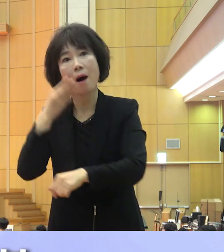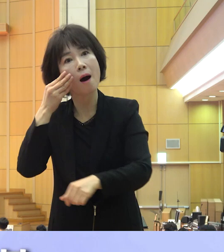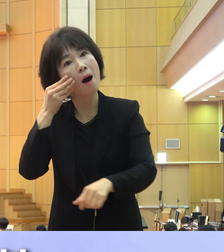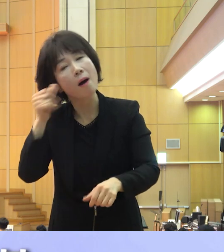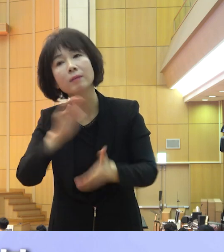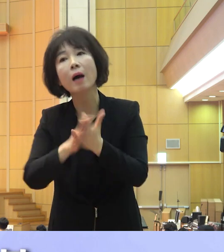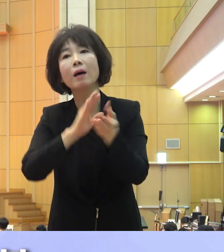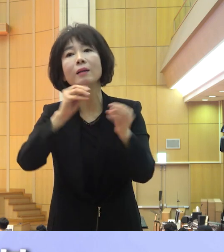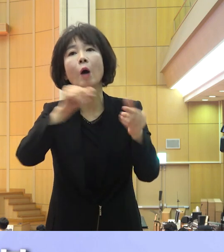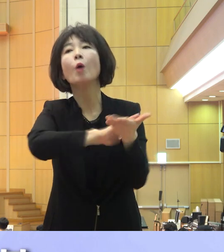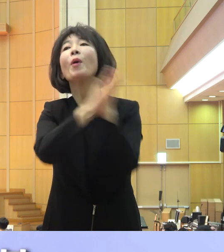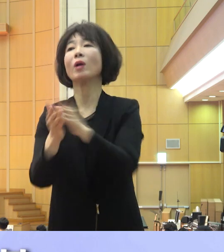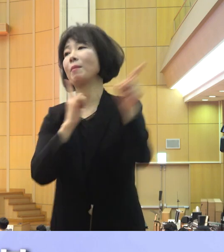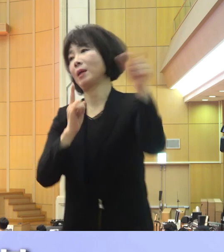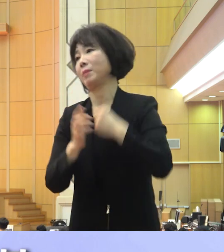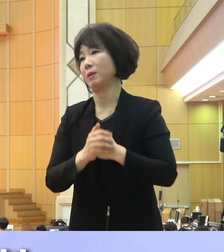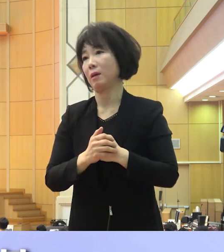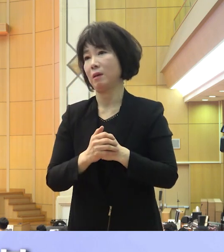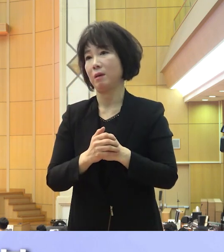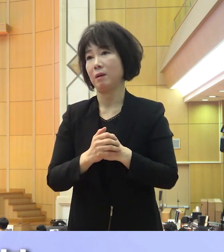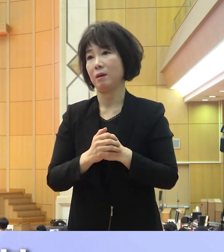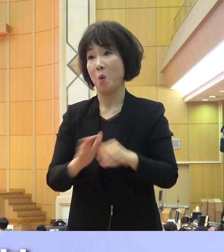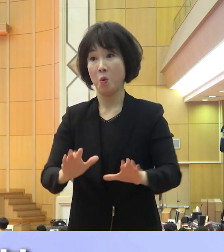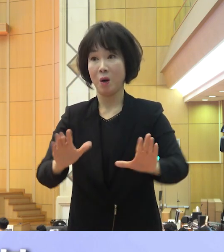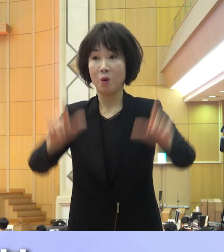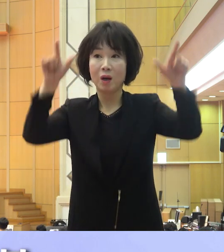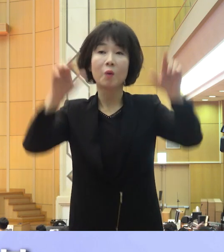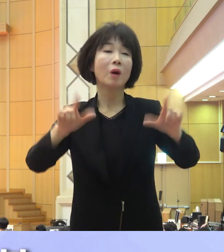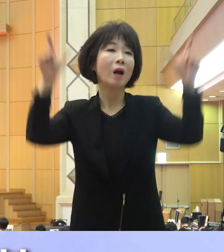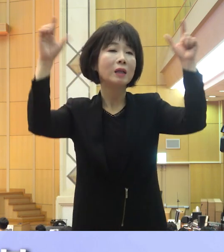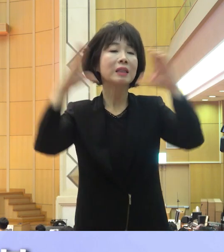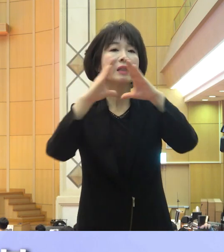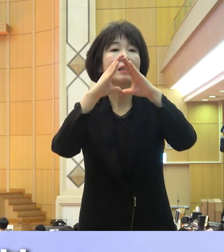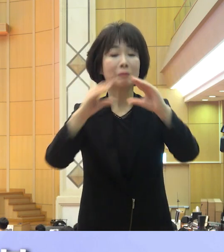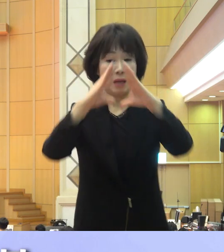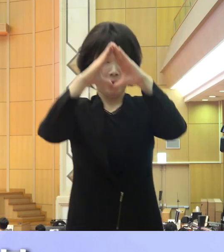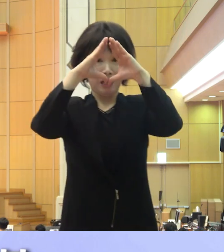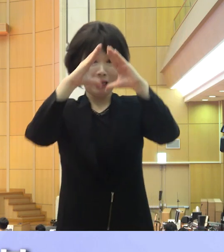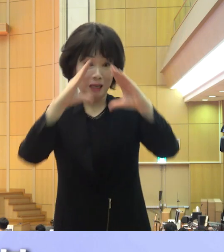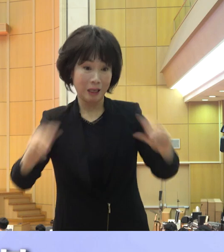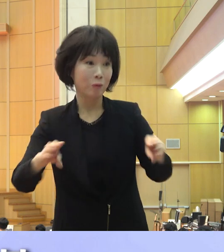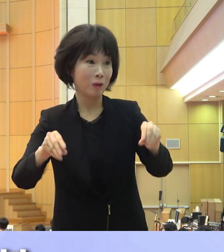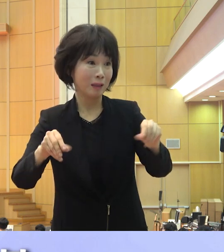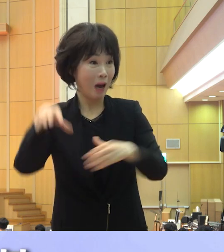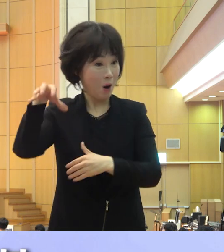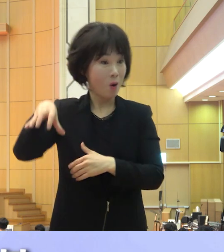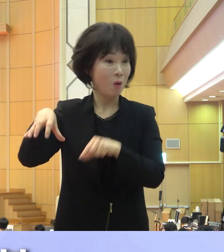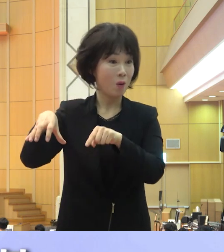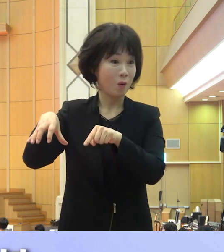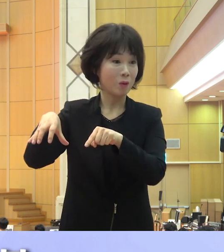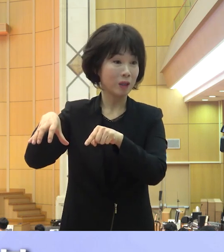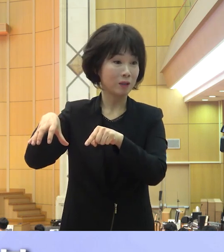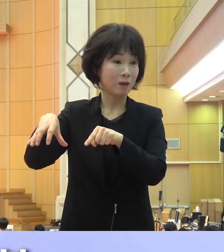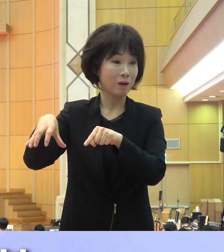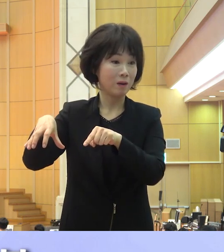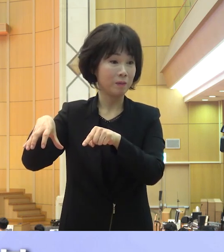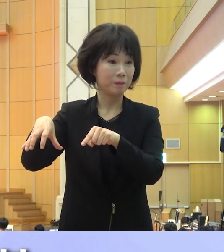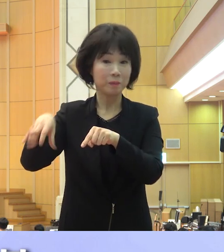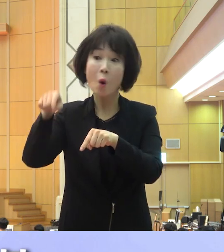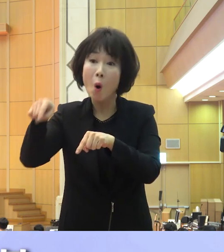뭐 소위 말하면 이집트, 옛날로 말하면 애굽 땅에서